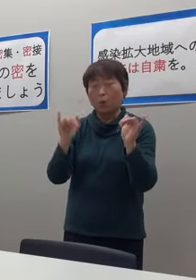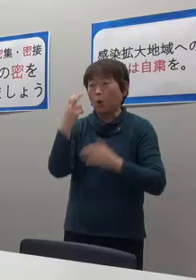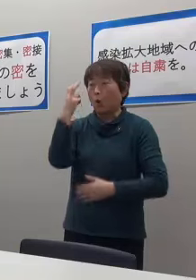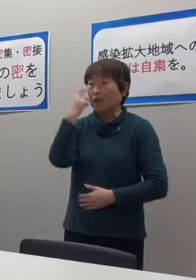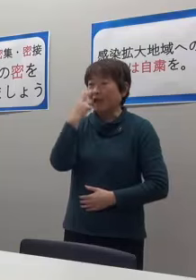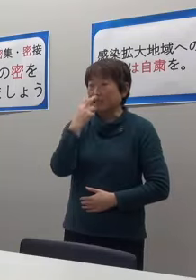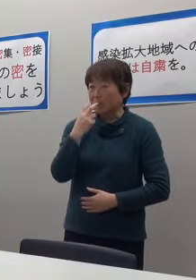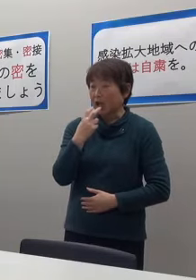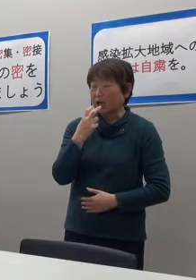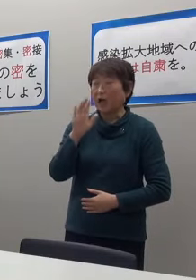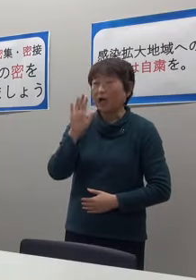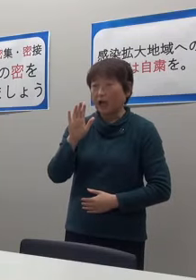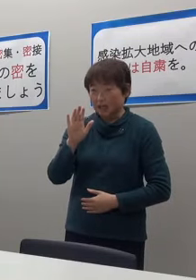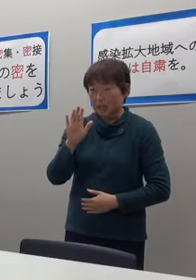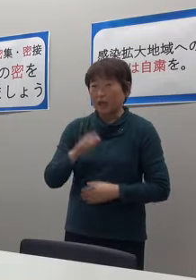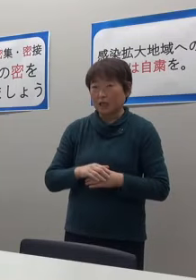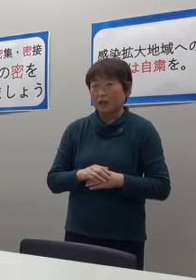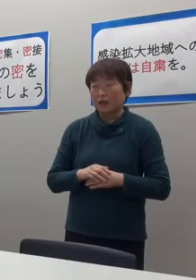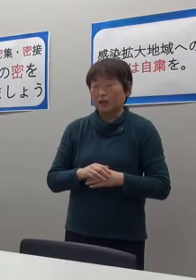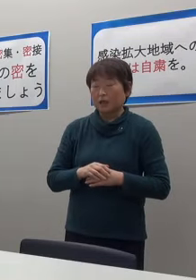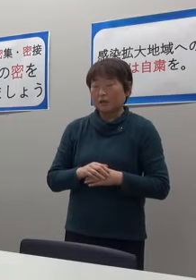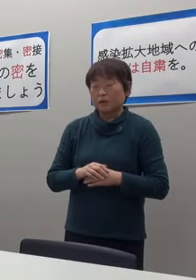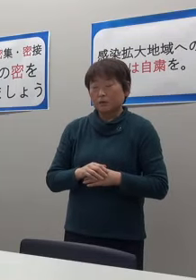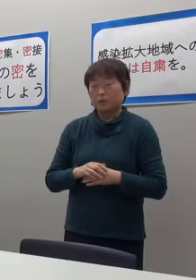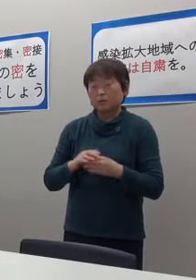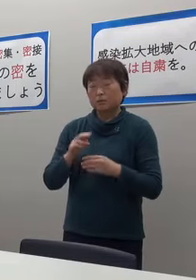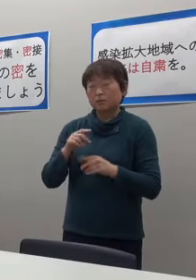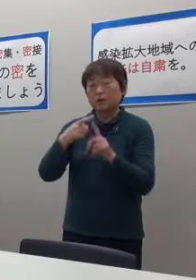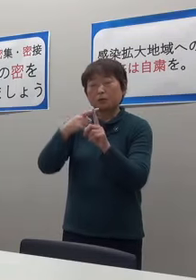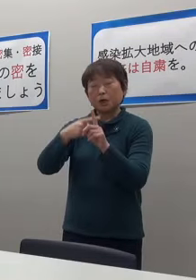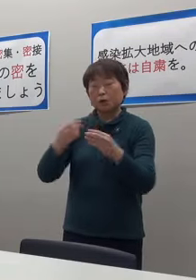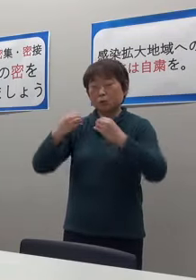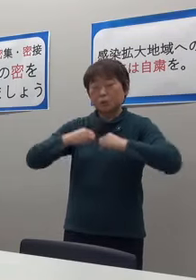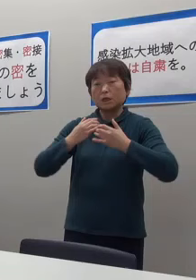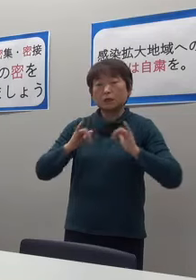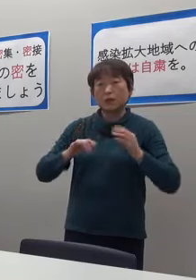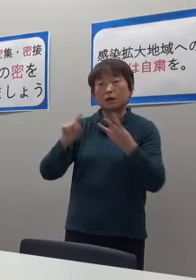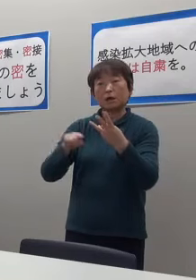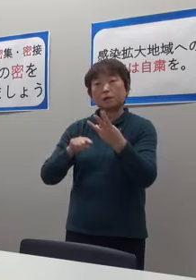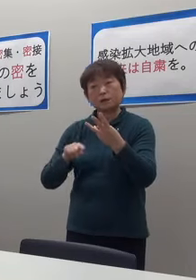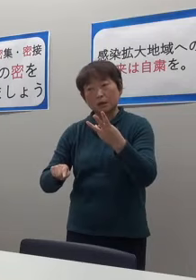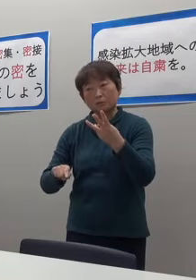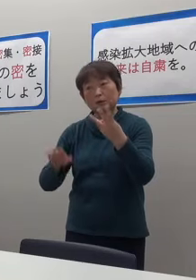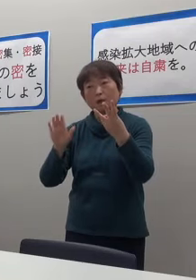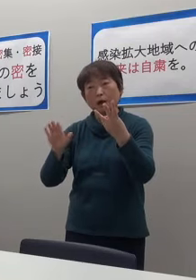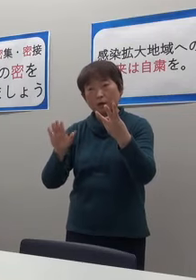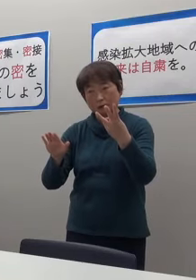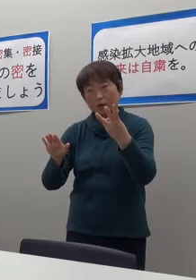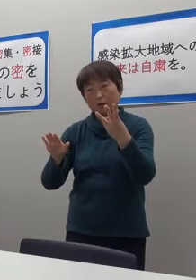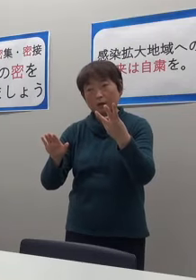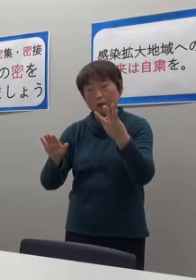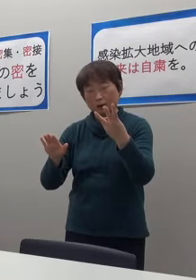3件あったということなんですけど、このフロア20人ってかん、およそ20人って考えてると、検査し